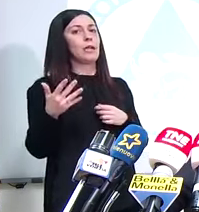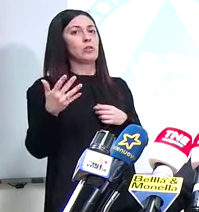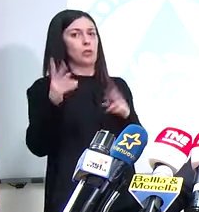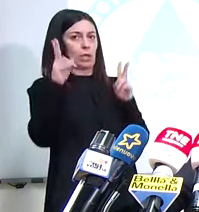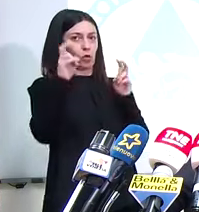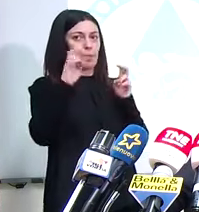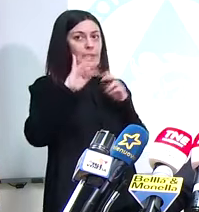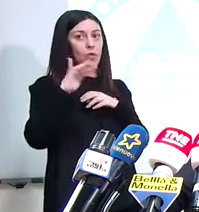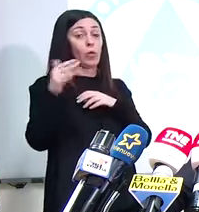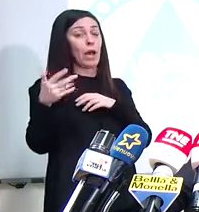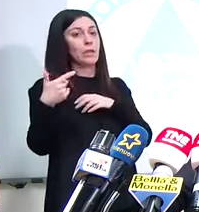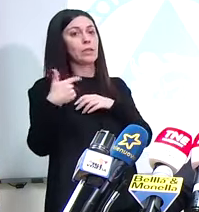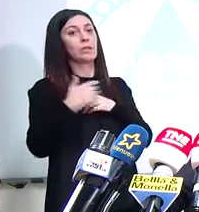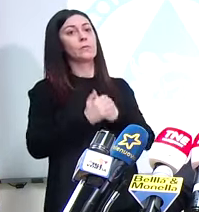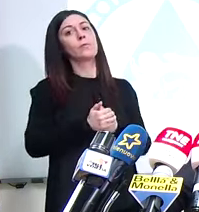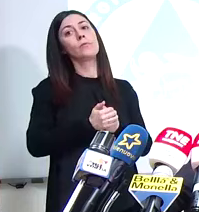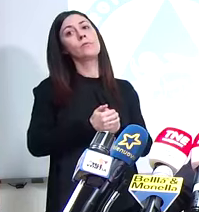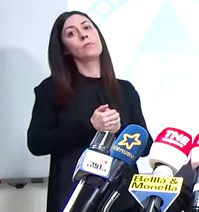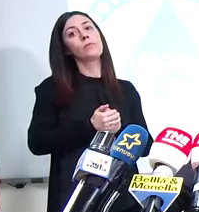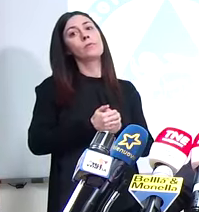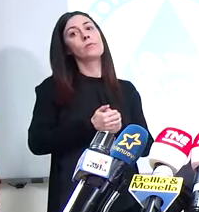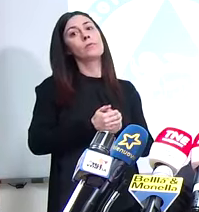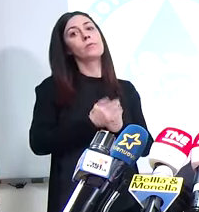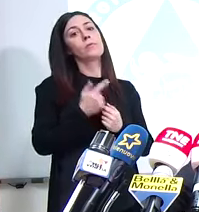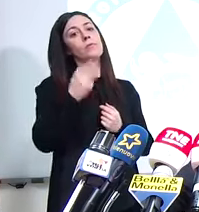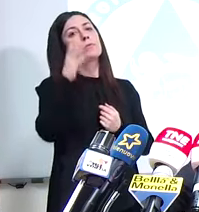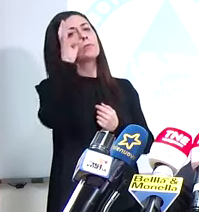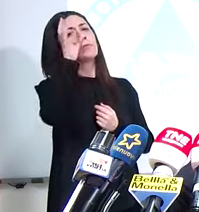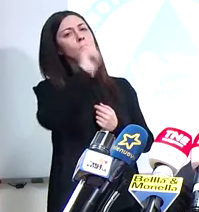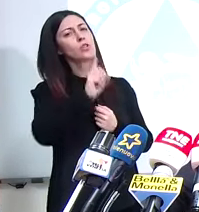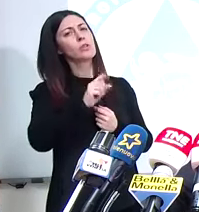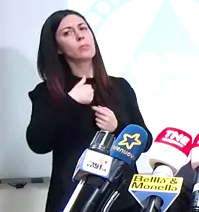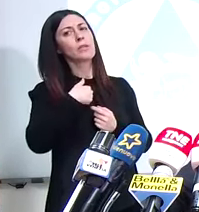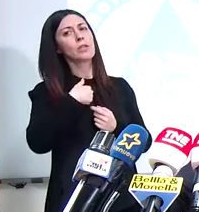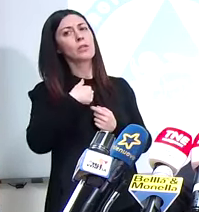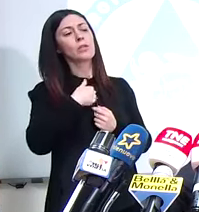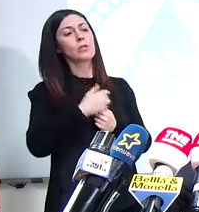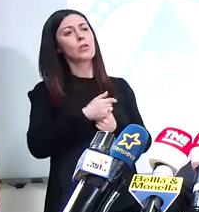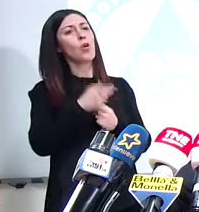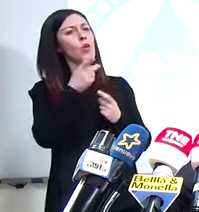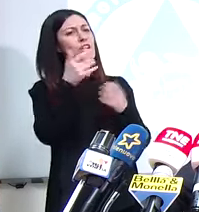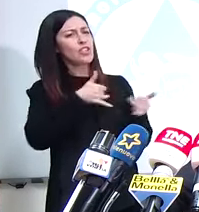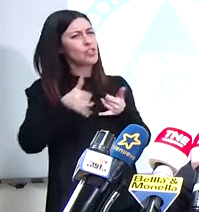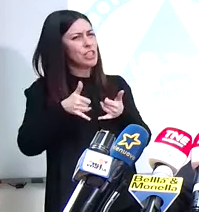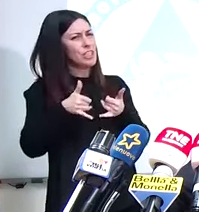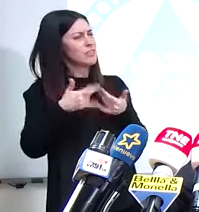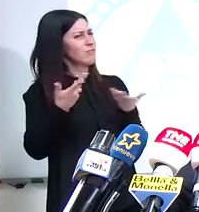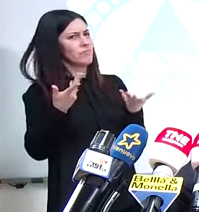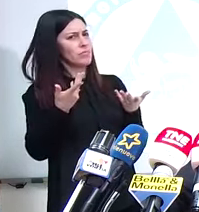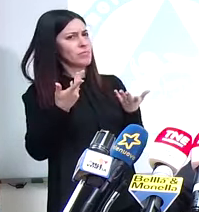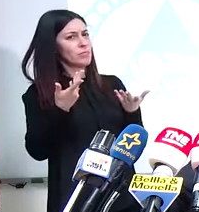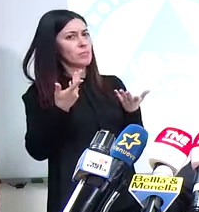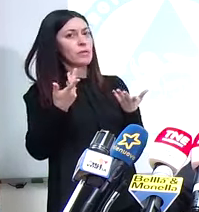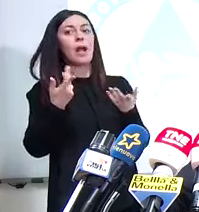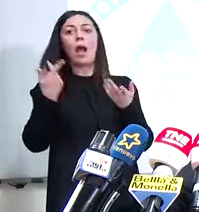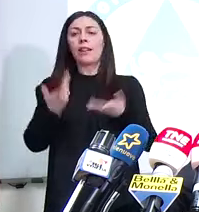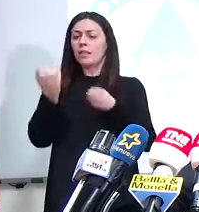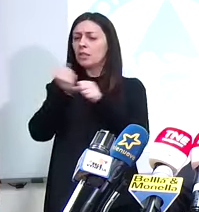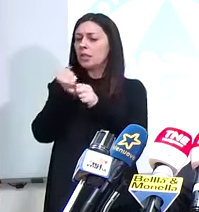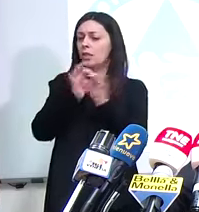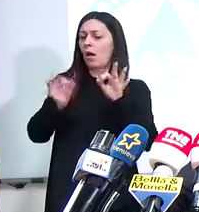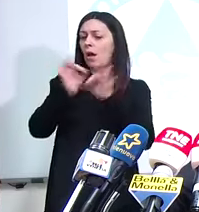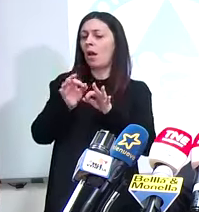sul tema degli impianti simili sta aspettando di fare un'ordinanza che dice pisano la stiamo lavorando l'ordinanza il lungo la facciamo ok